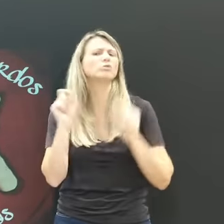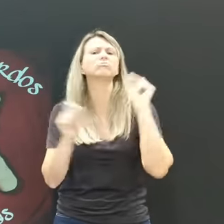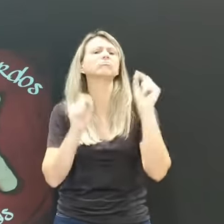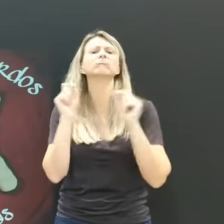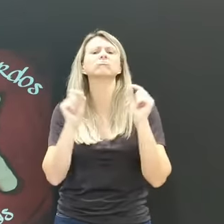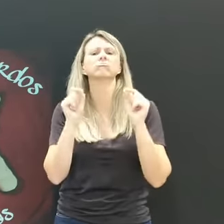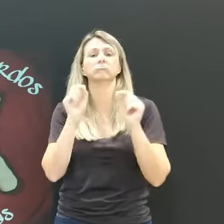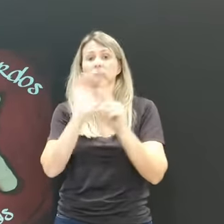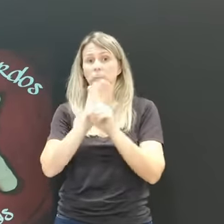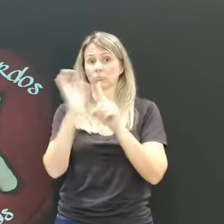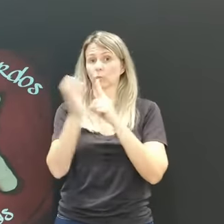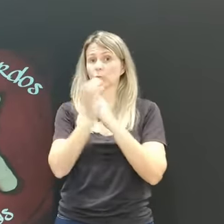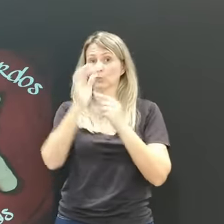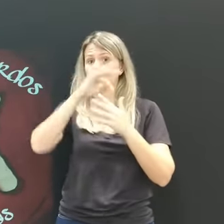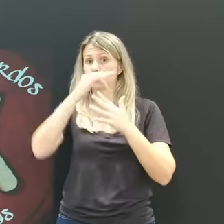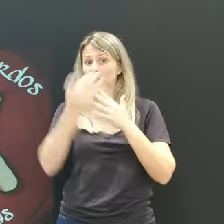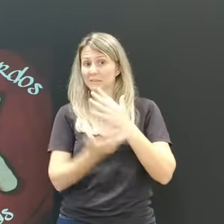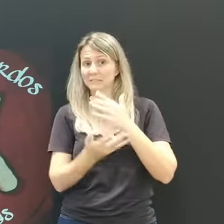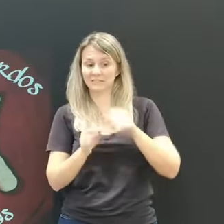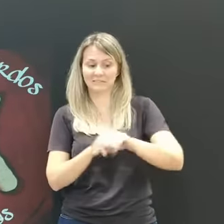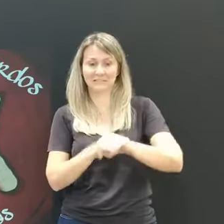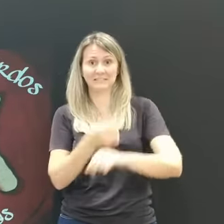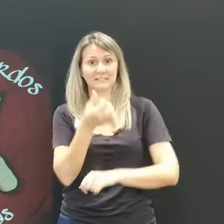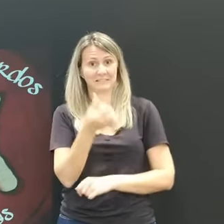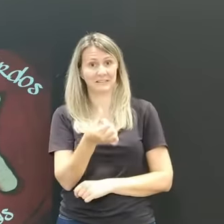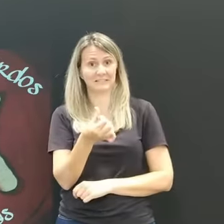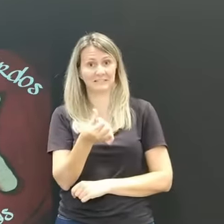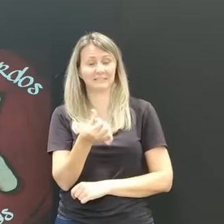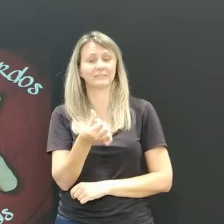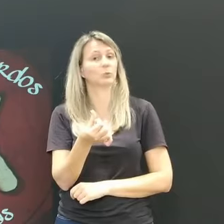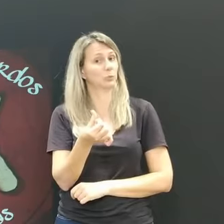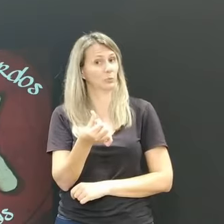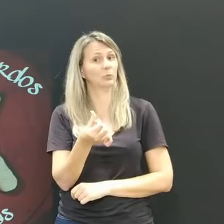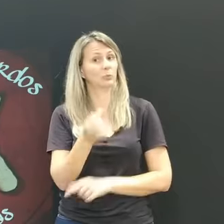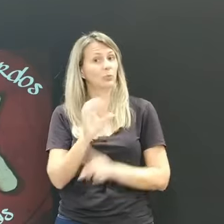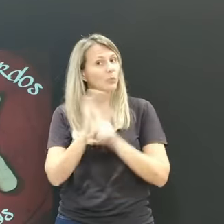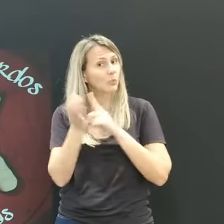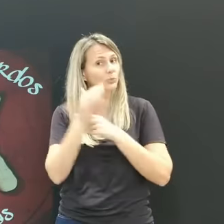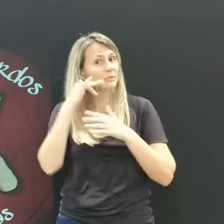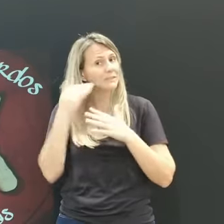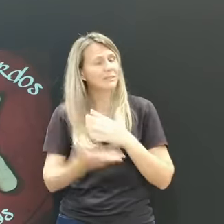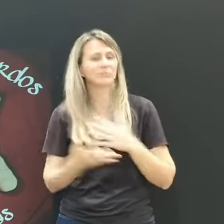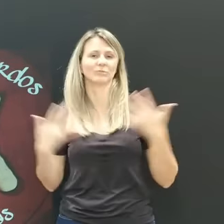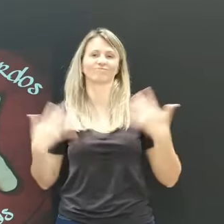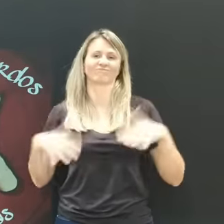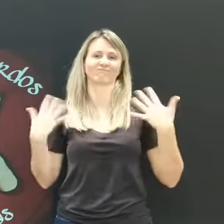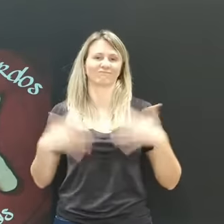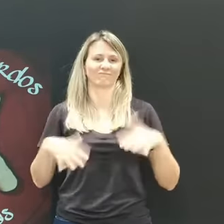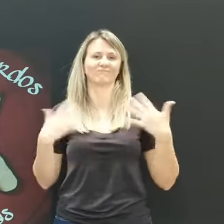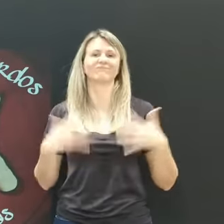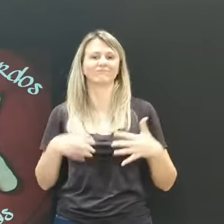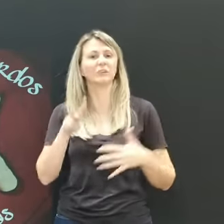maravilhoso. Hoje é o quê? Hoje é um culto em Libras. E agora, às 6 horas, estamos começando o